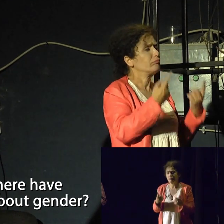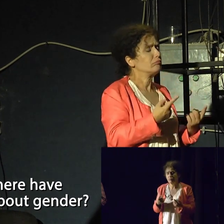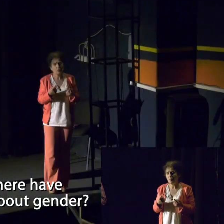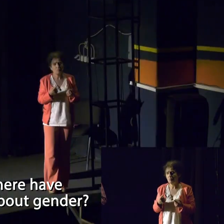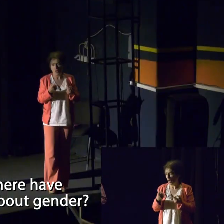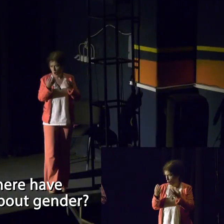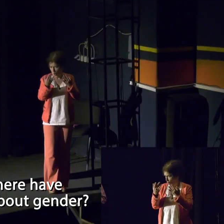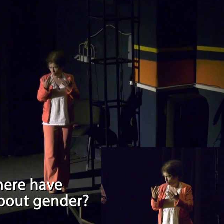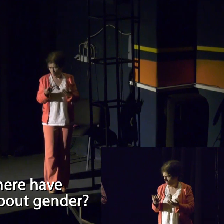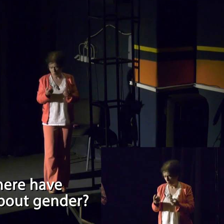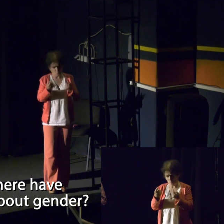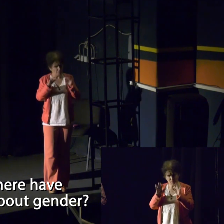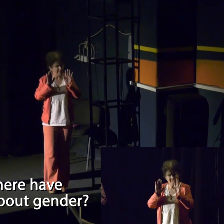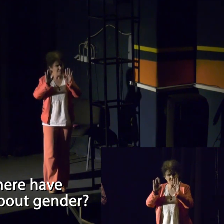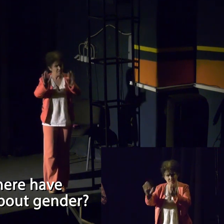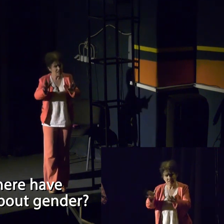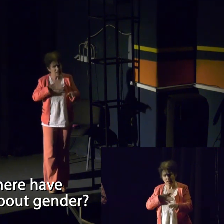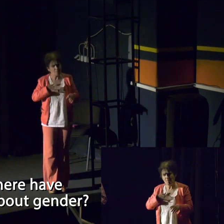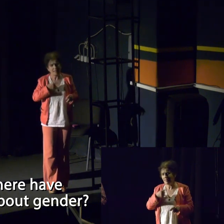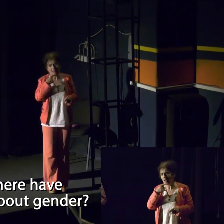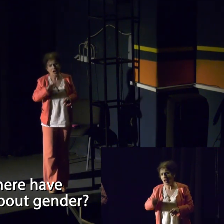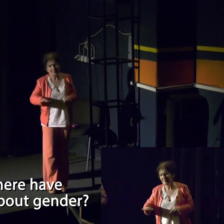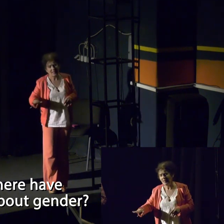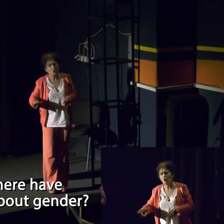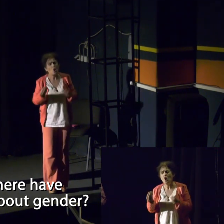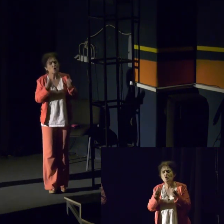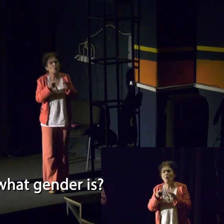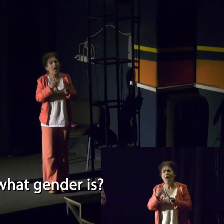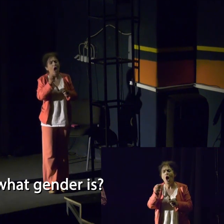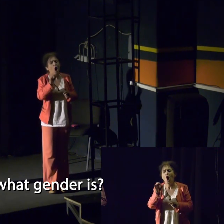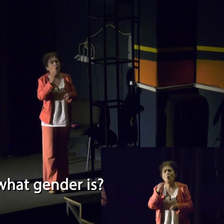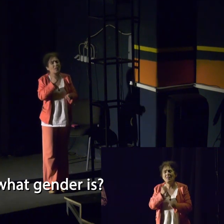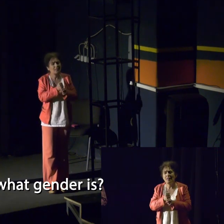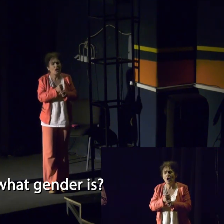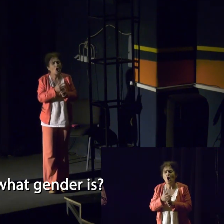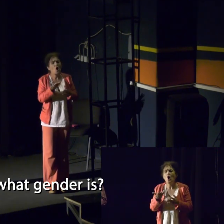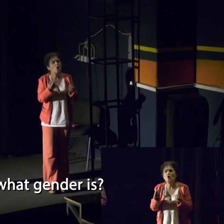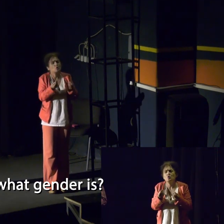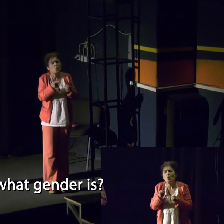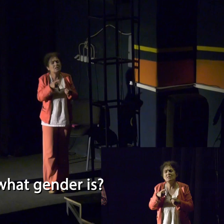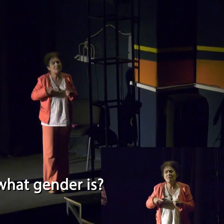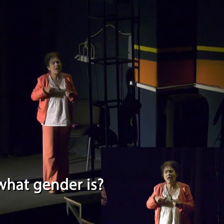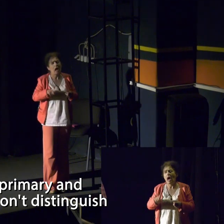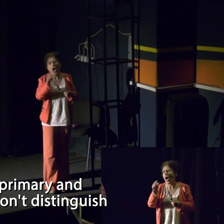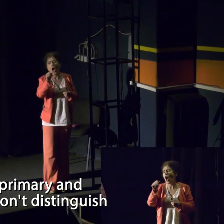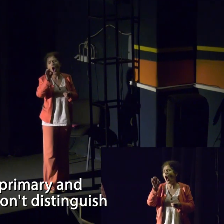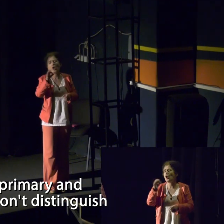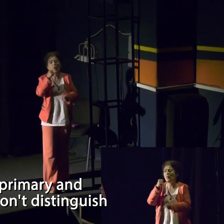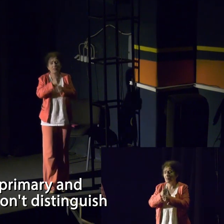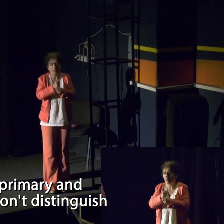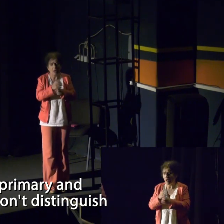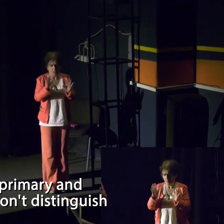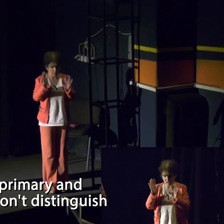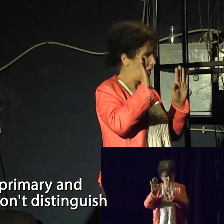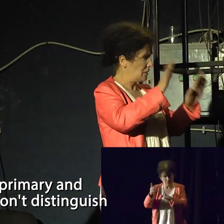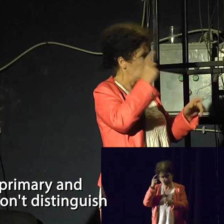Колку од вас му имаат кажано на своето дете што е род? Колку од вас знаете што е род? Дали знаете дека